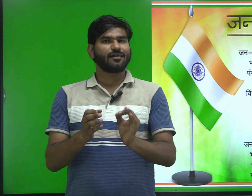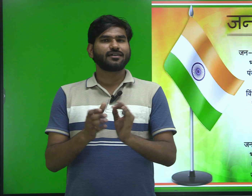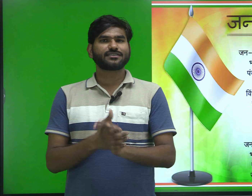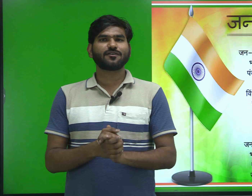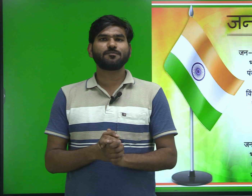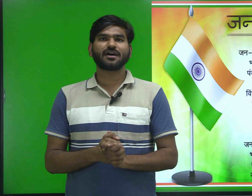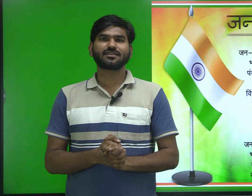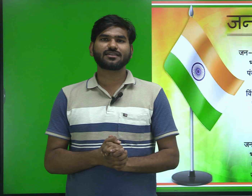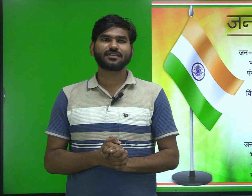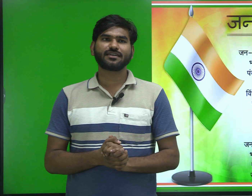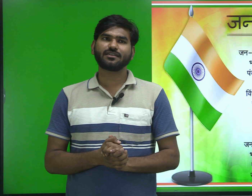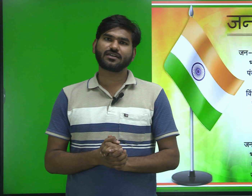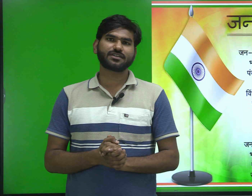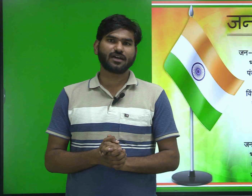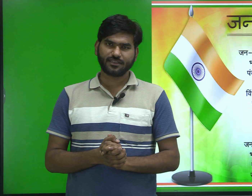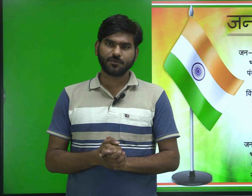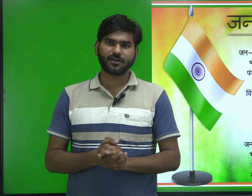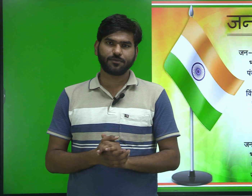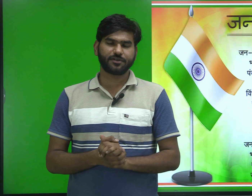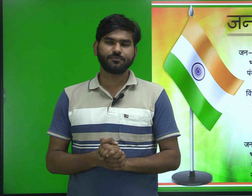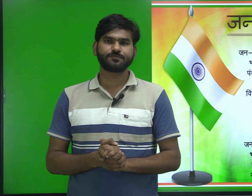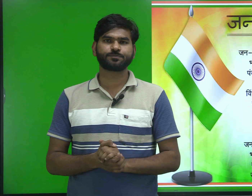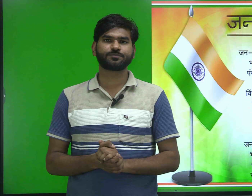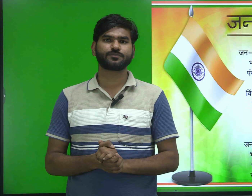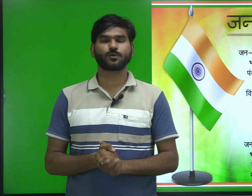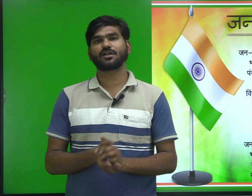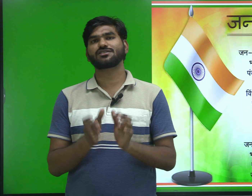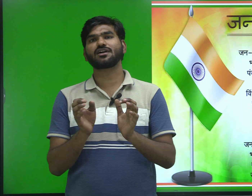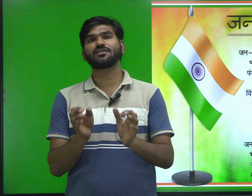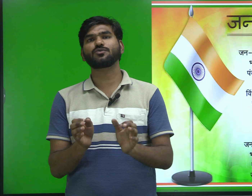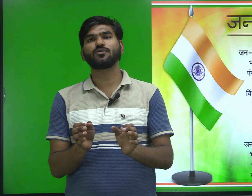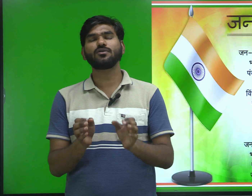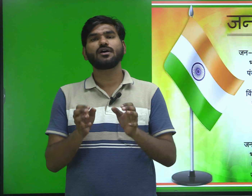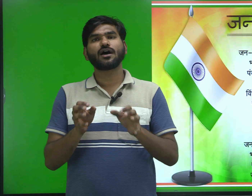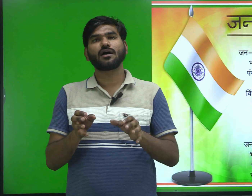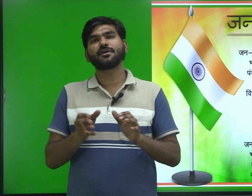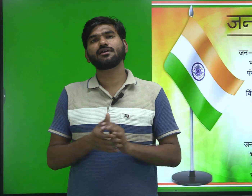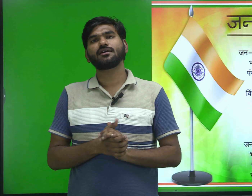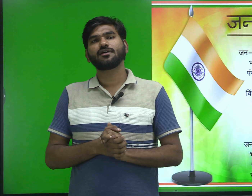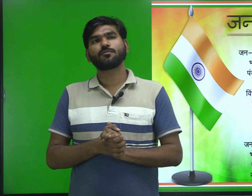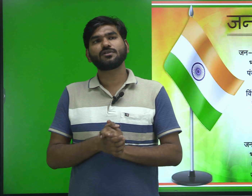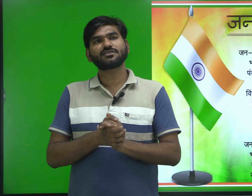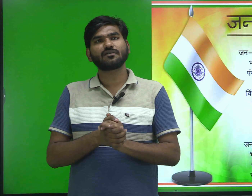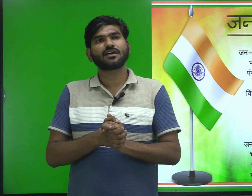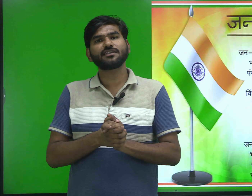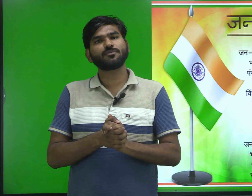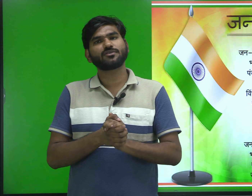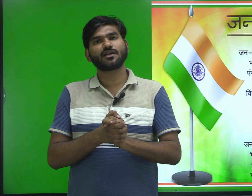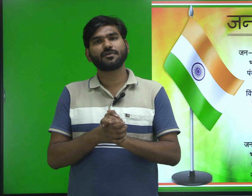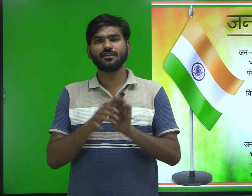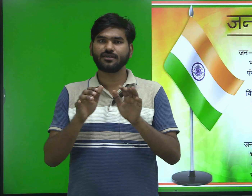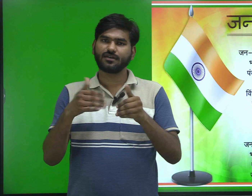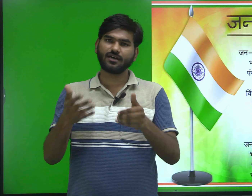जब हम बात करते हैं राष्ट्रगान के बारे में, तो राष्ट्रगान को हमें पूरी सावधान की मुद्रा में गाना